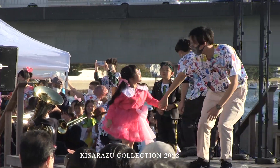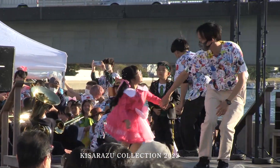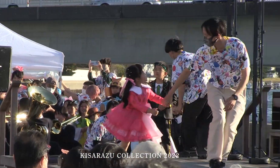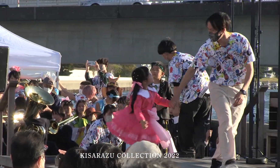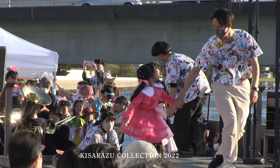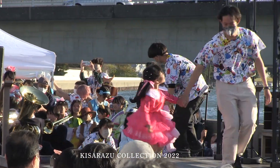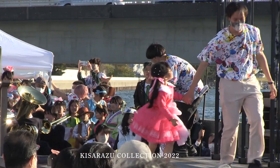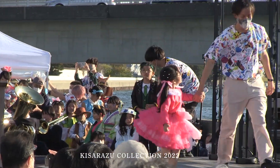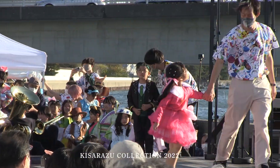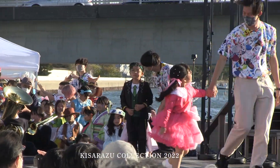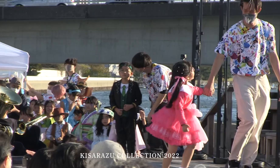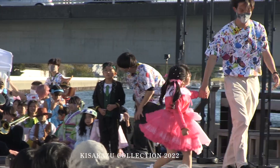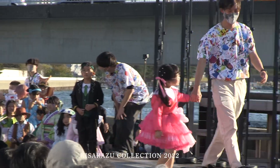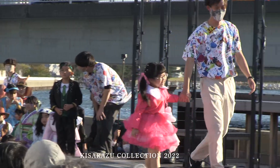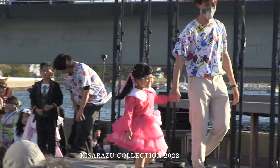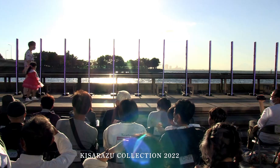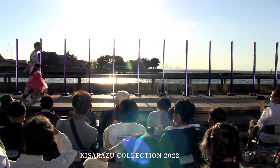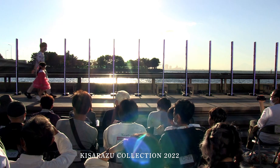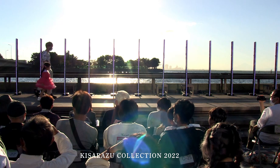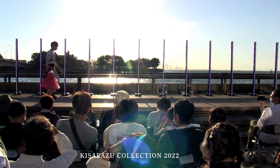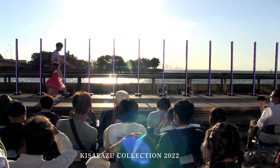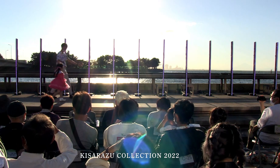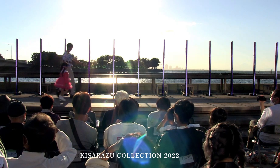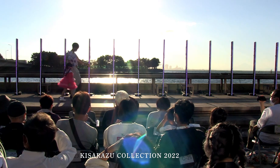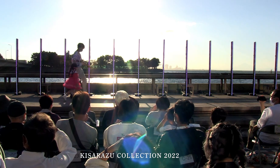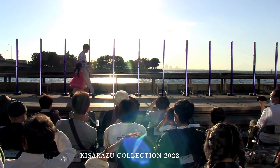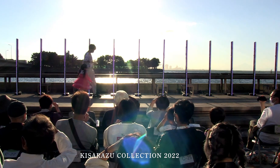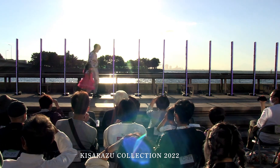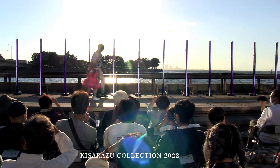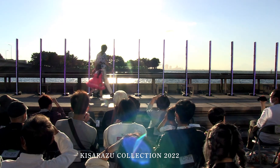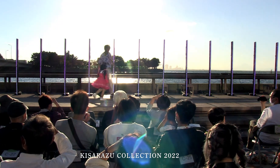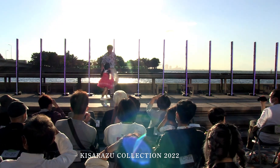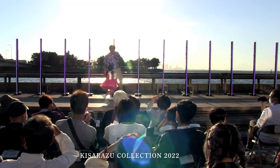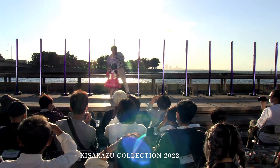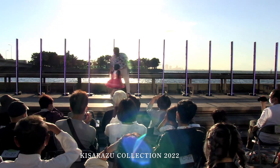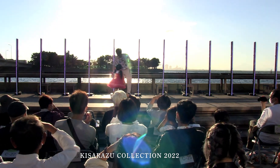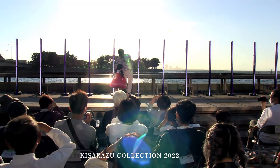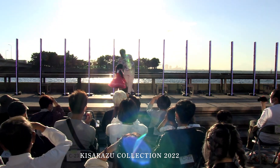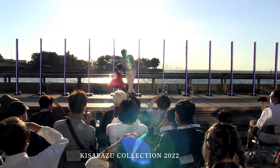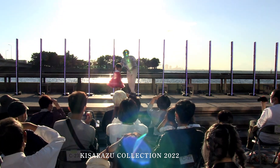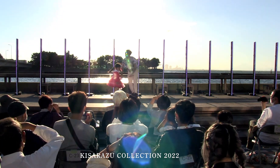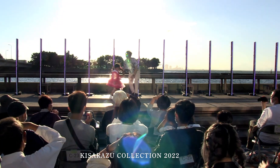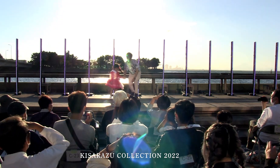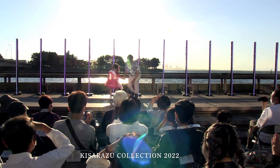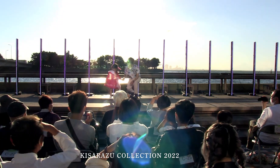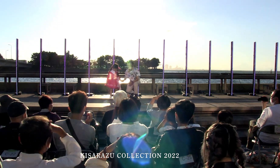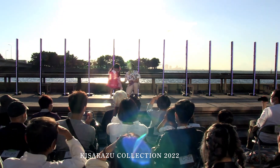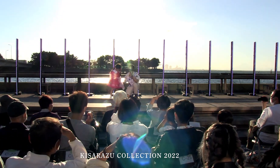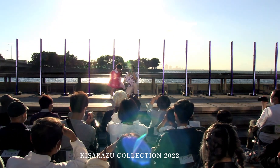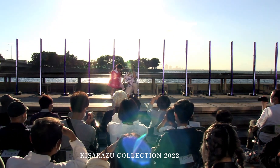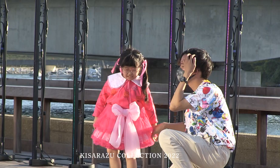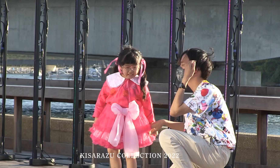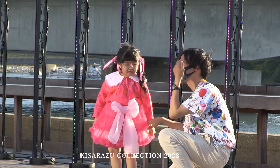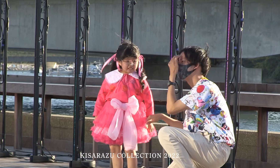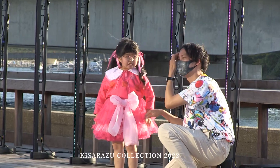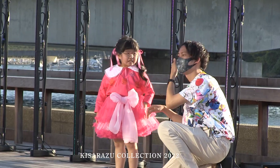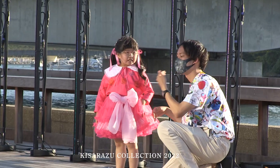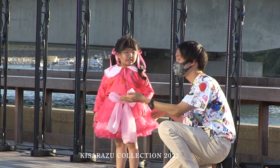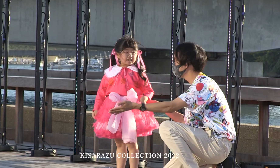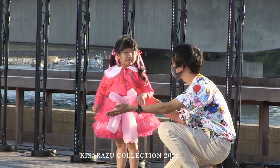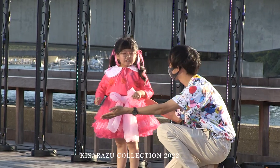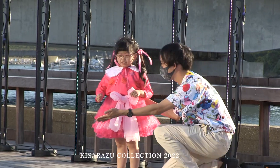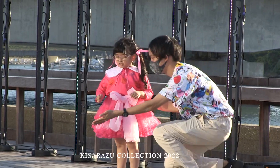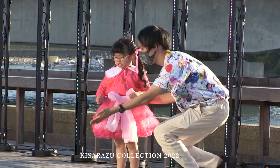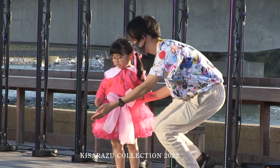しいです。可愛いお洋服が着れるのが楽しみ。とってもワクワクしていますとお話ししてくれたあんちゃ